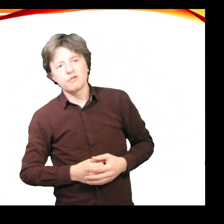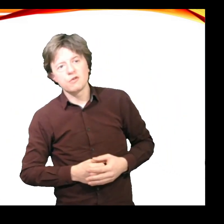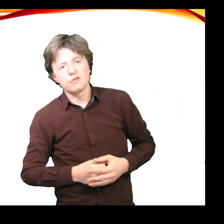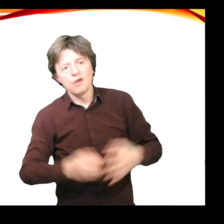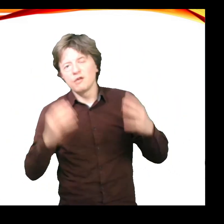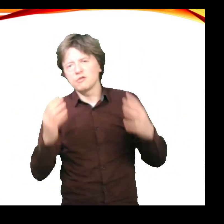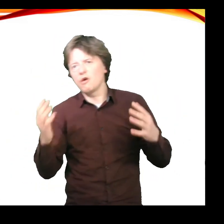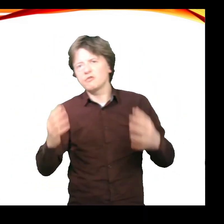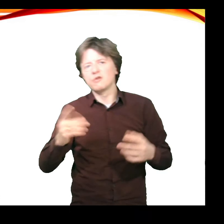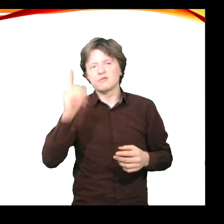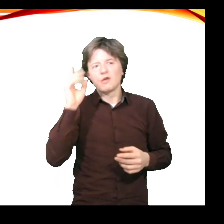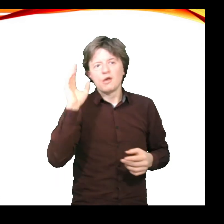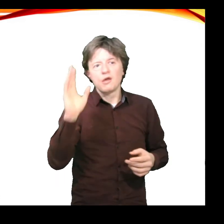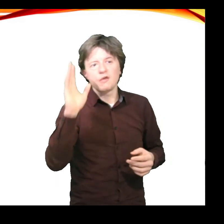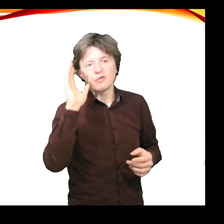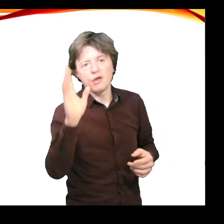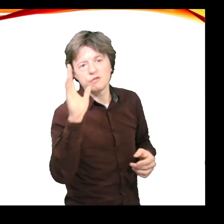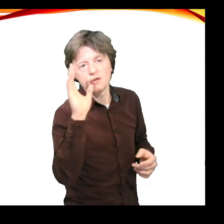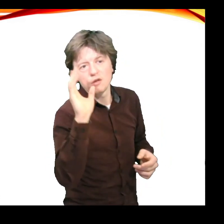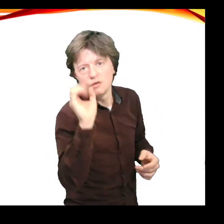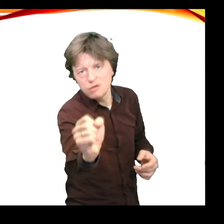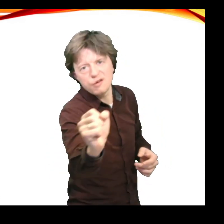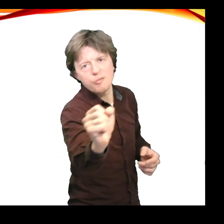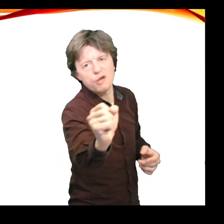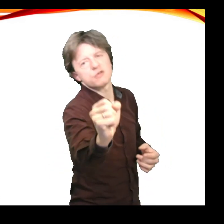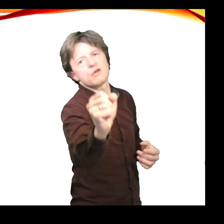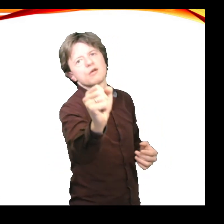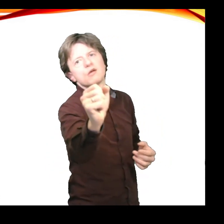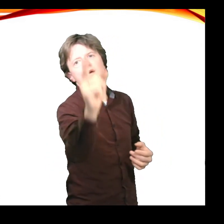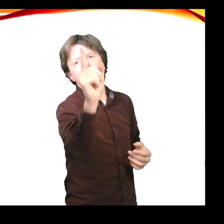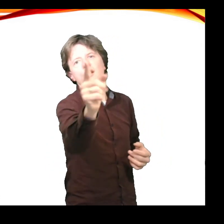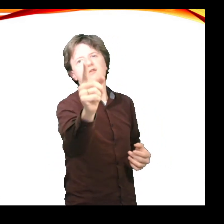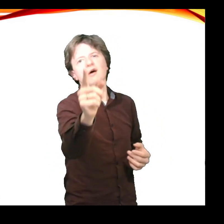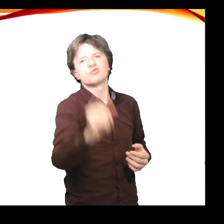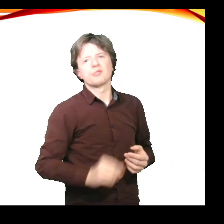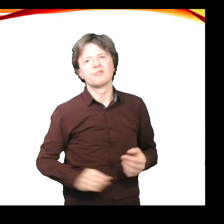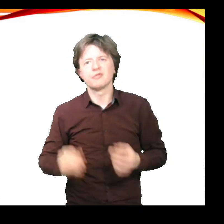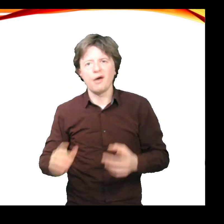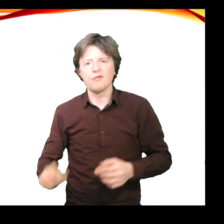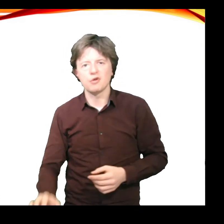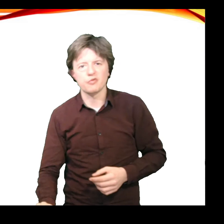duisternis. En de duisternis heeft het niet in haar macht gekregen. Let daar goed op. Daar gaan we het nog over hebben.